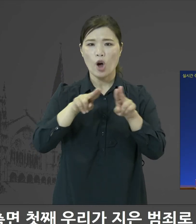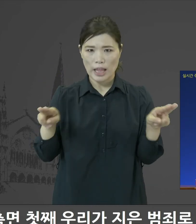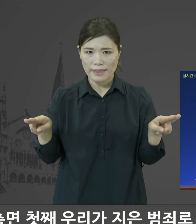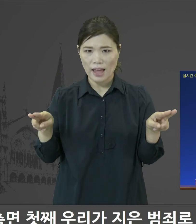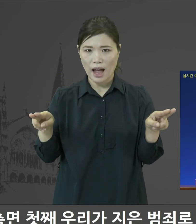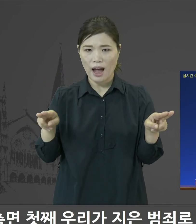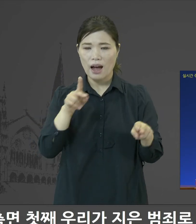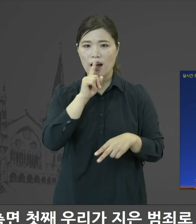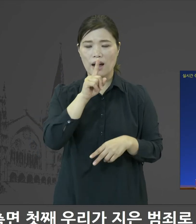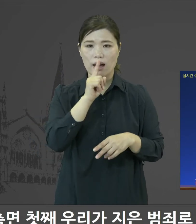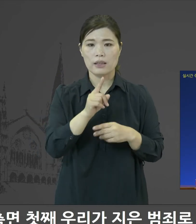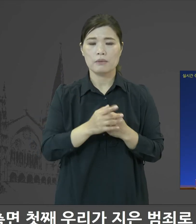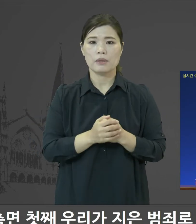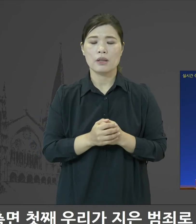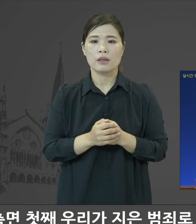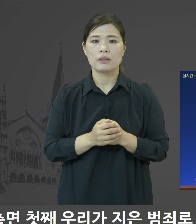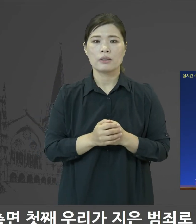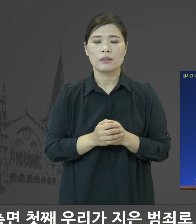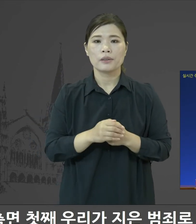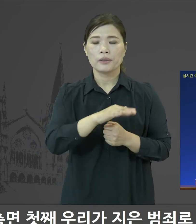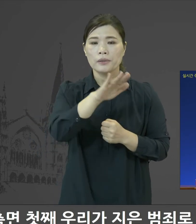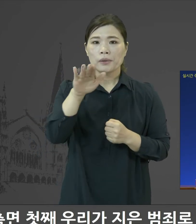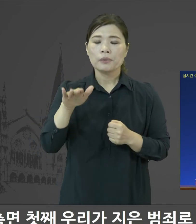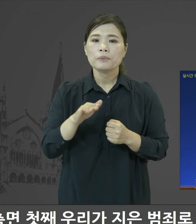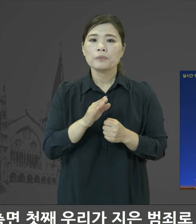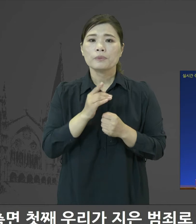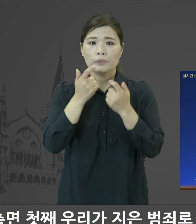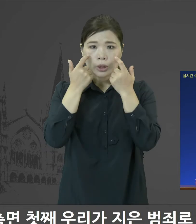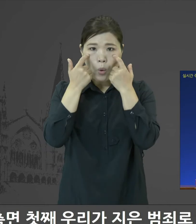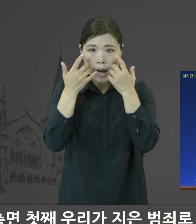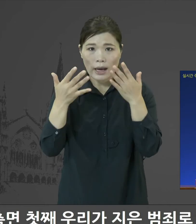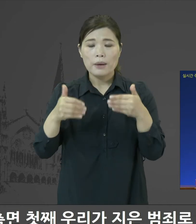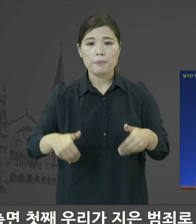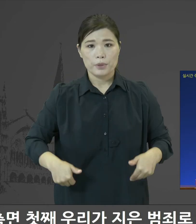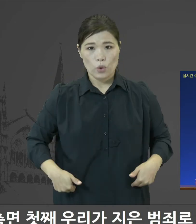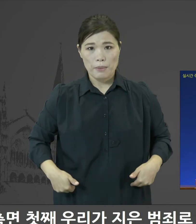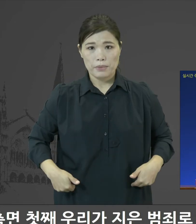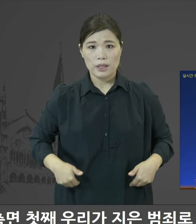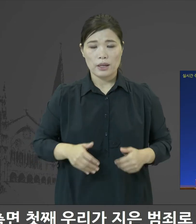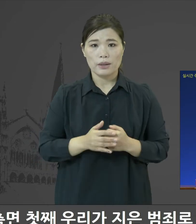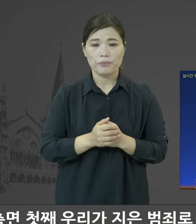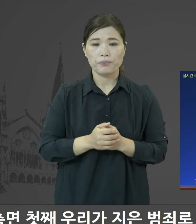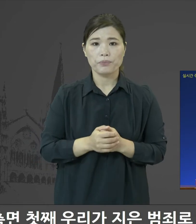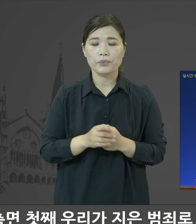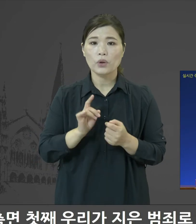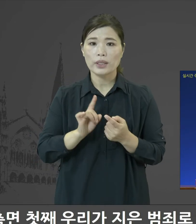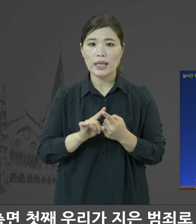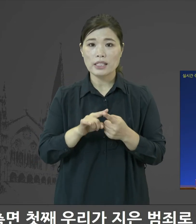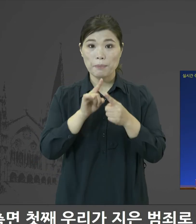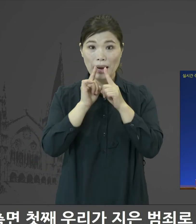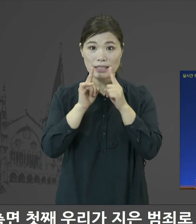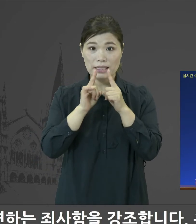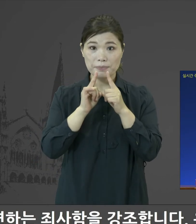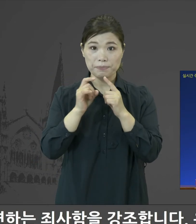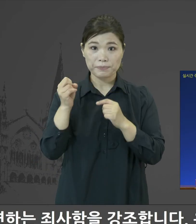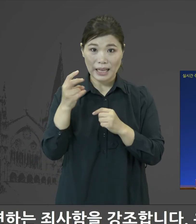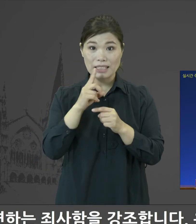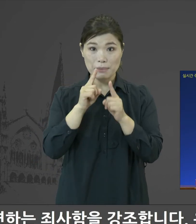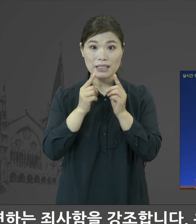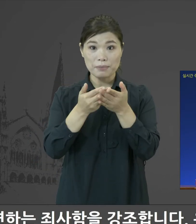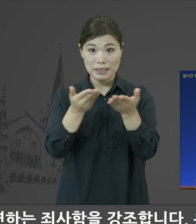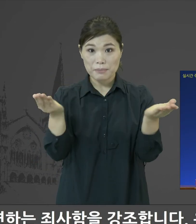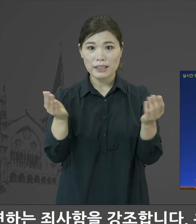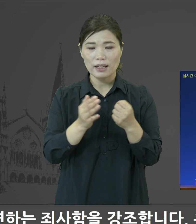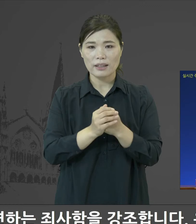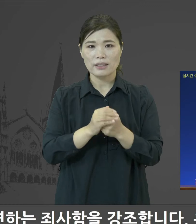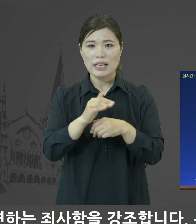우리는 이 부분을 정확히 알아야 됩니다. 그래서 우리가 이 부분을 한번 말씀으로 살펴봤으면 좋겠습니다. 이제